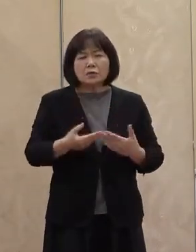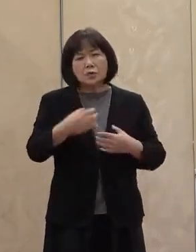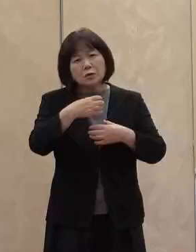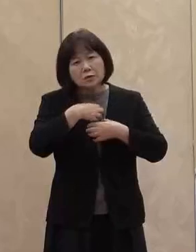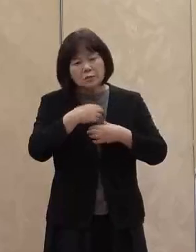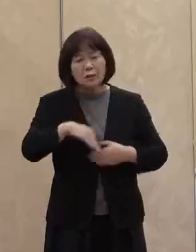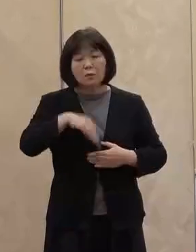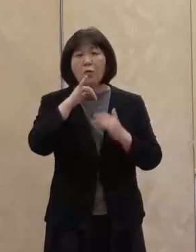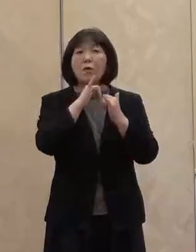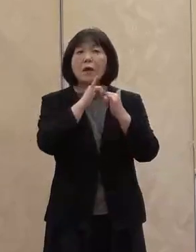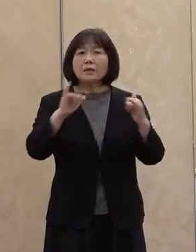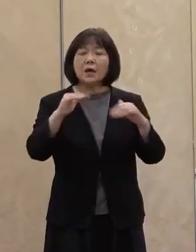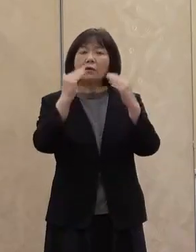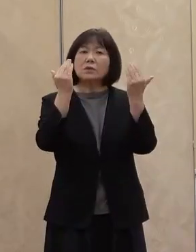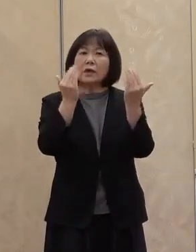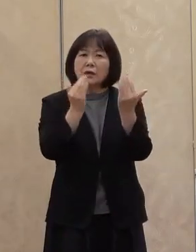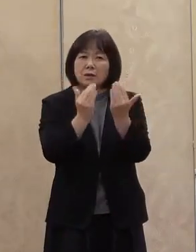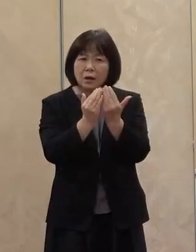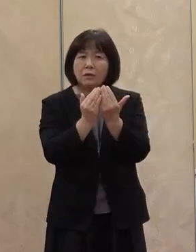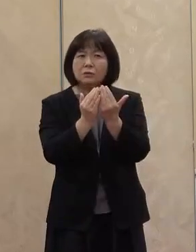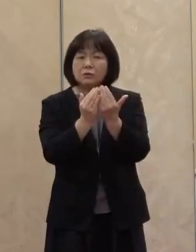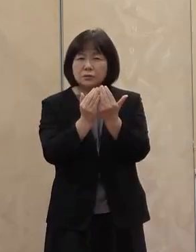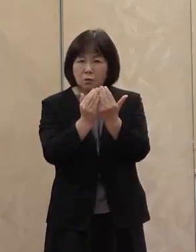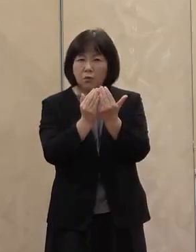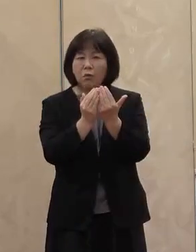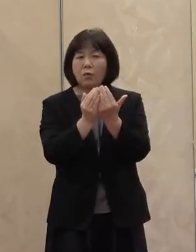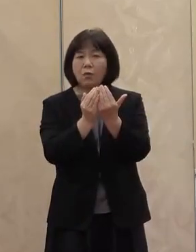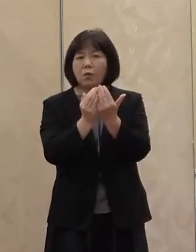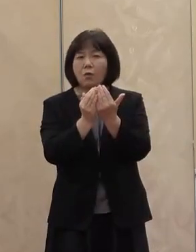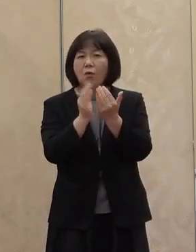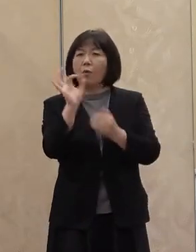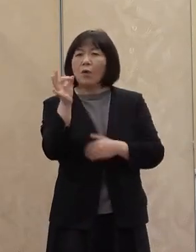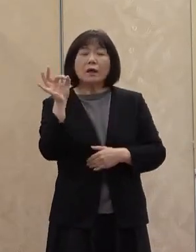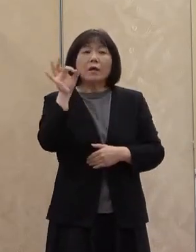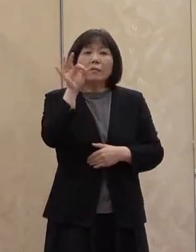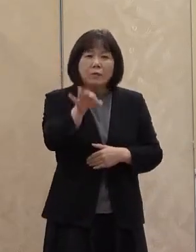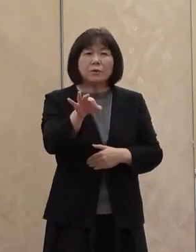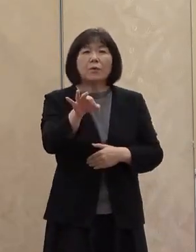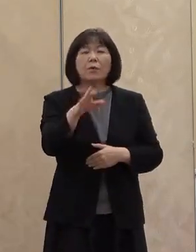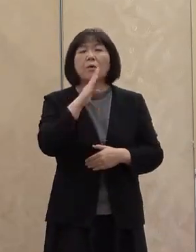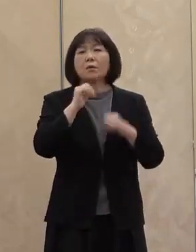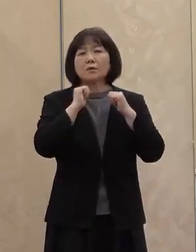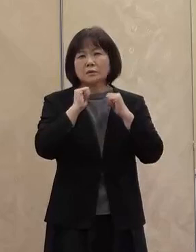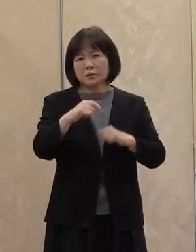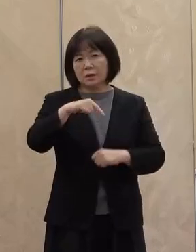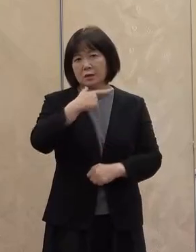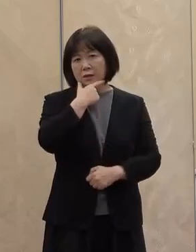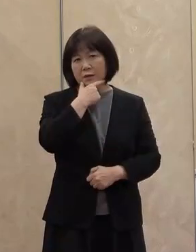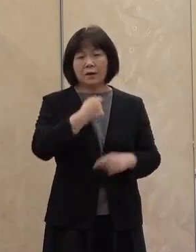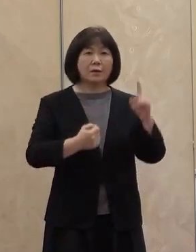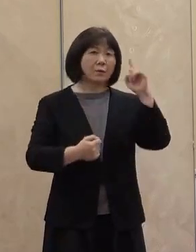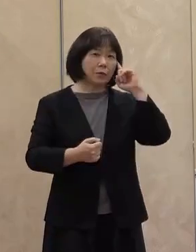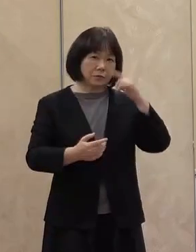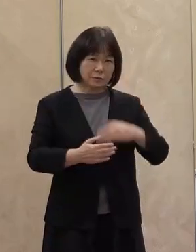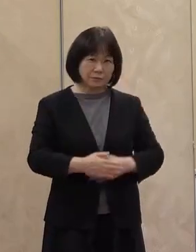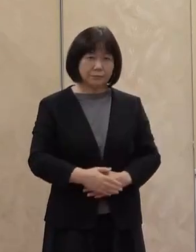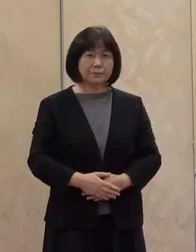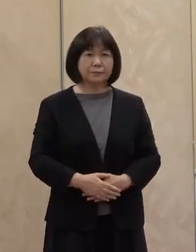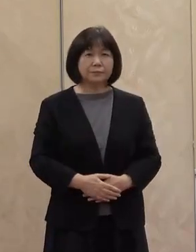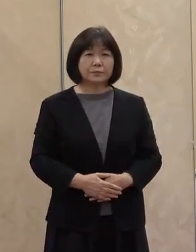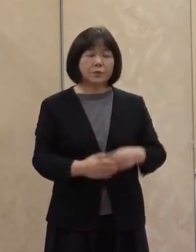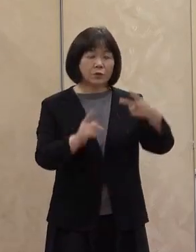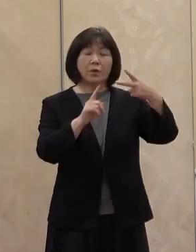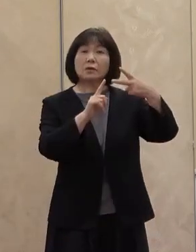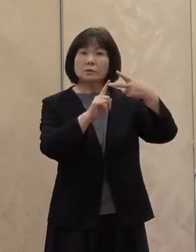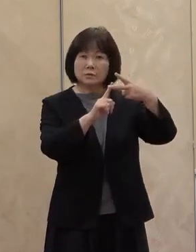の方の全額補助ということを実施をしていきたいと思います。でもう2つ